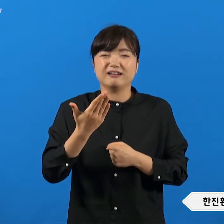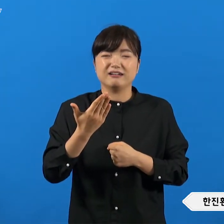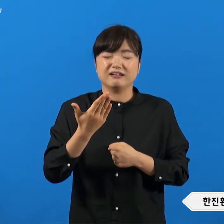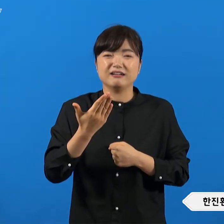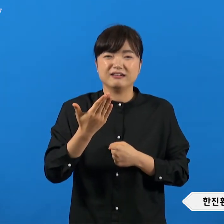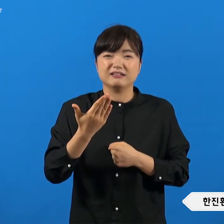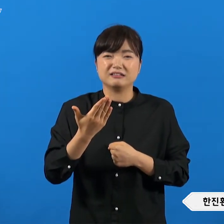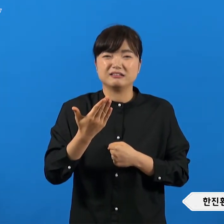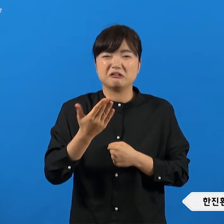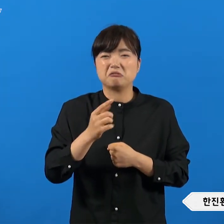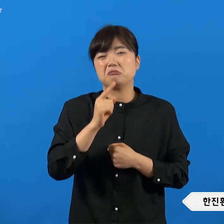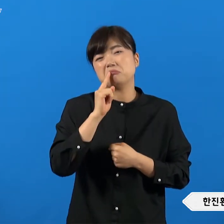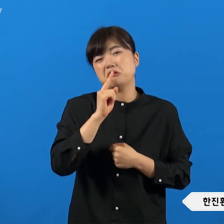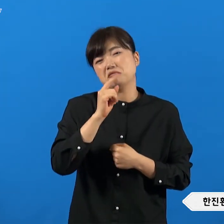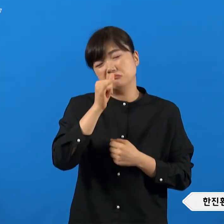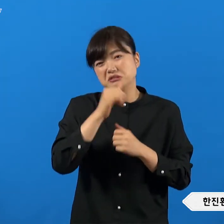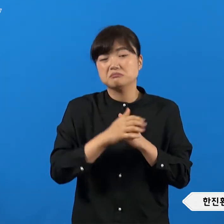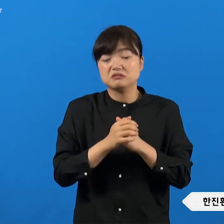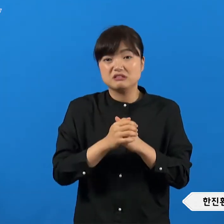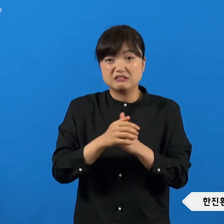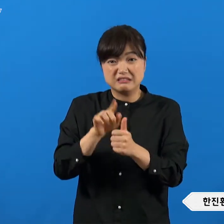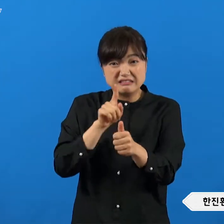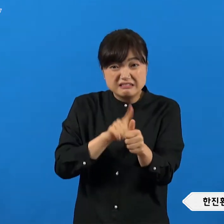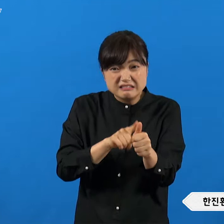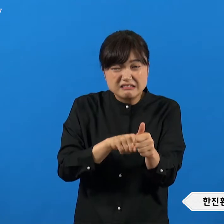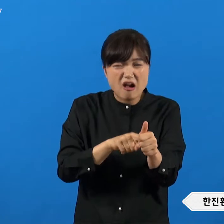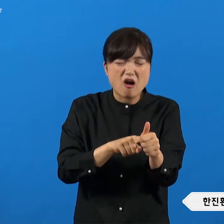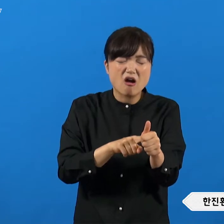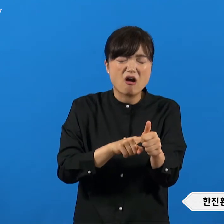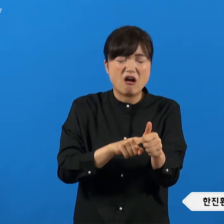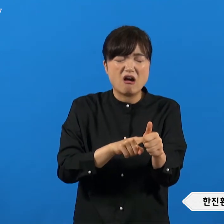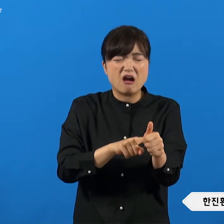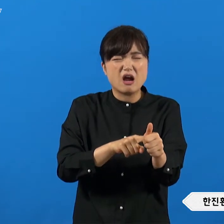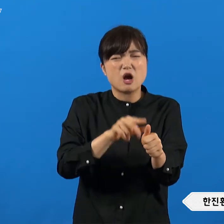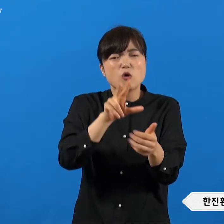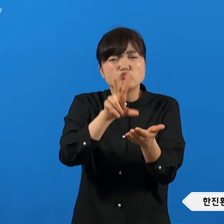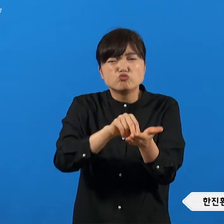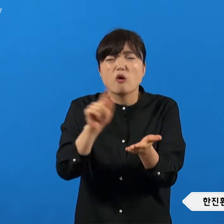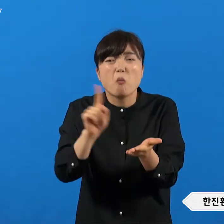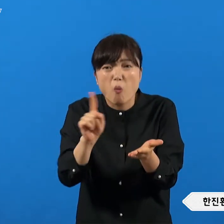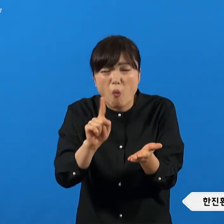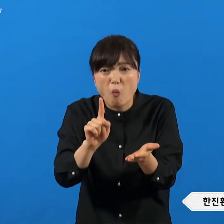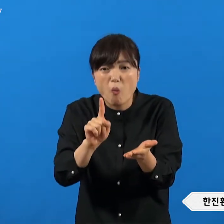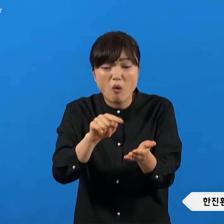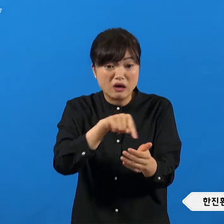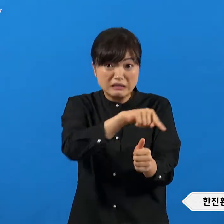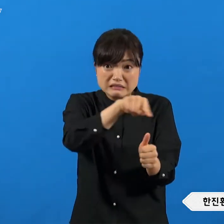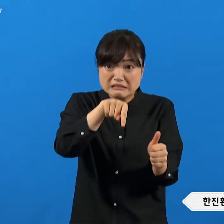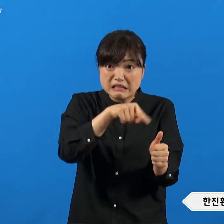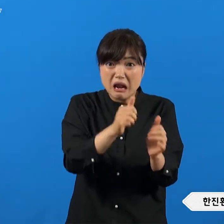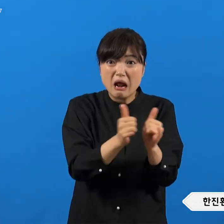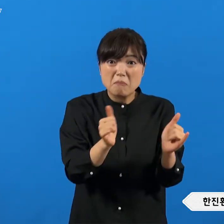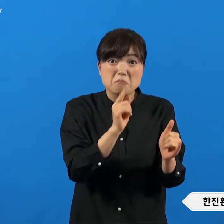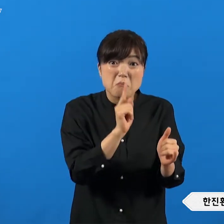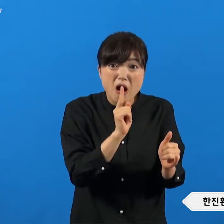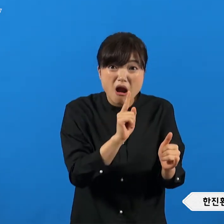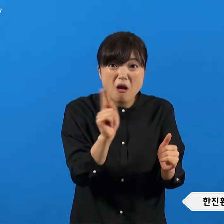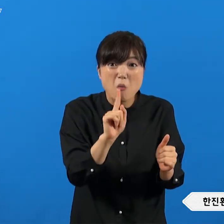한 것입니다. 그들의 주장이 왜 심각하냐 하면, 결국 그 사람들의